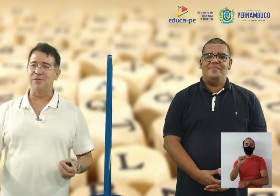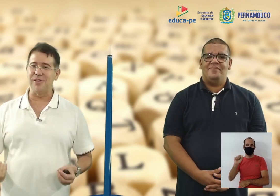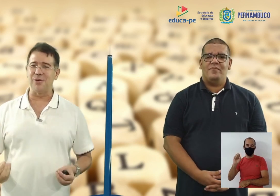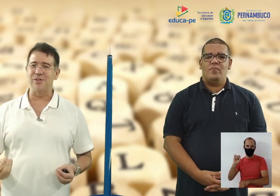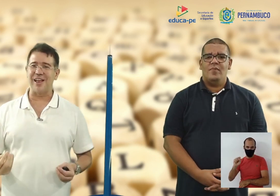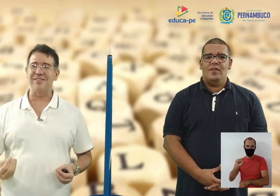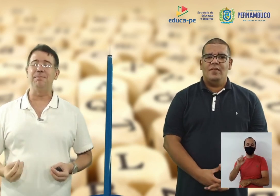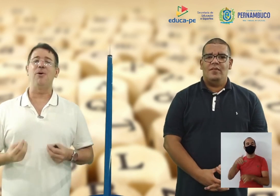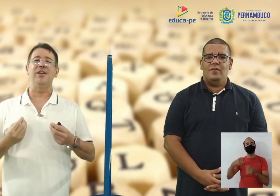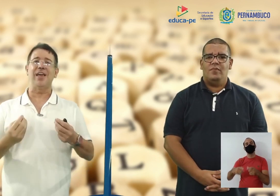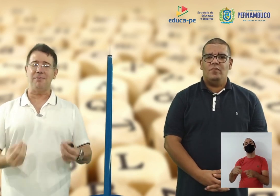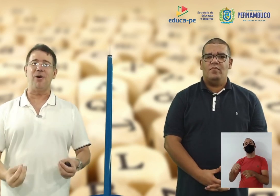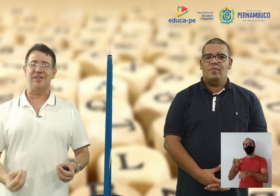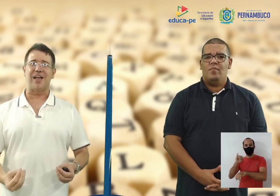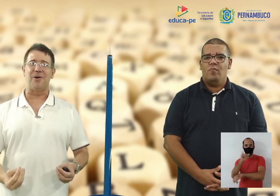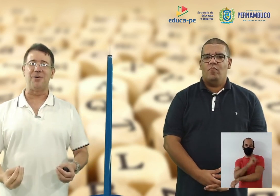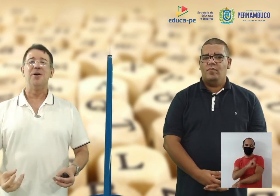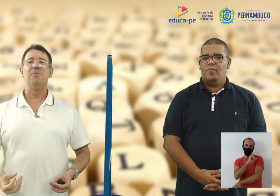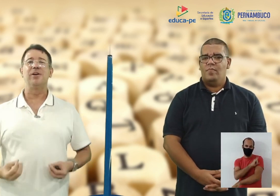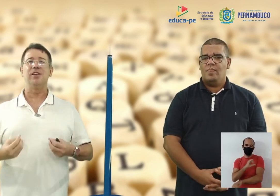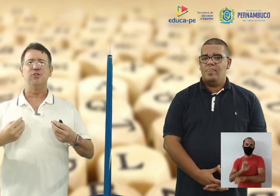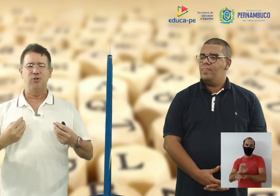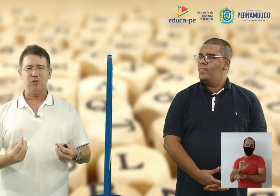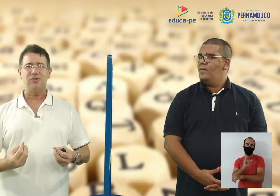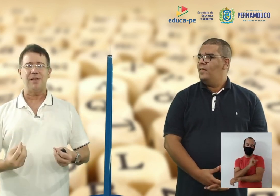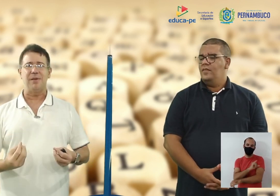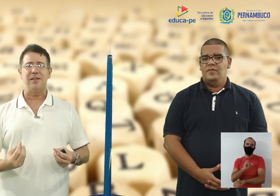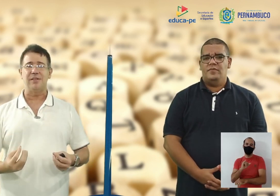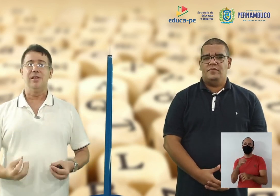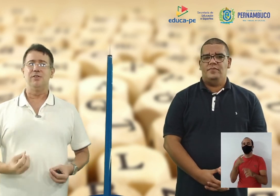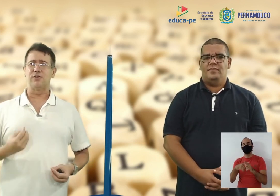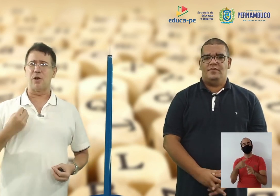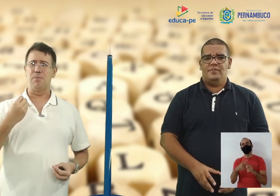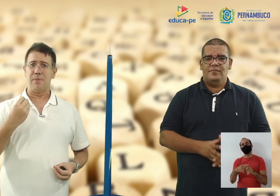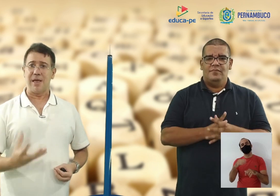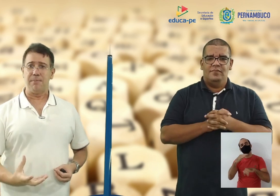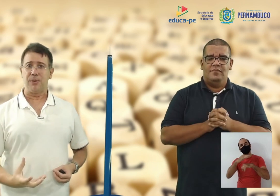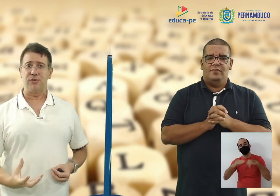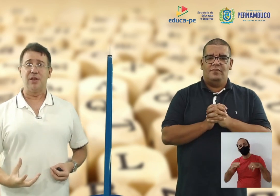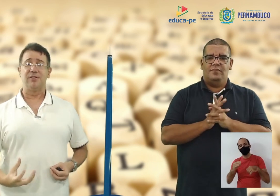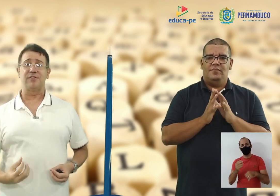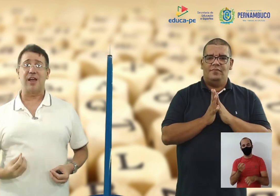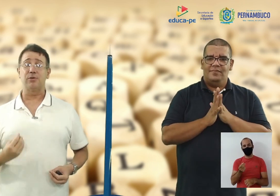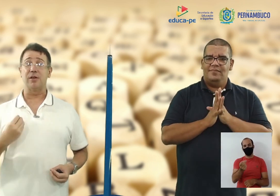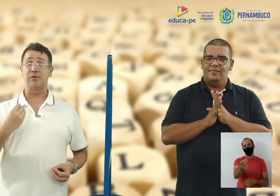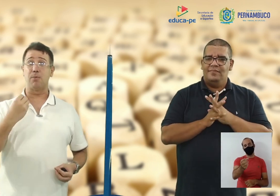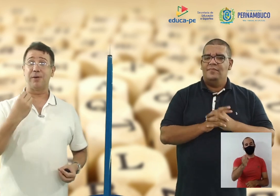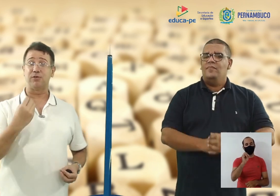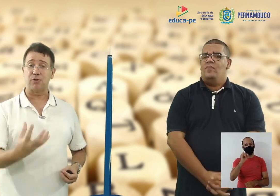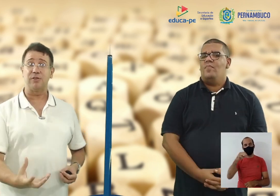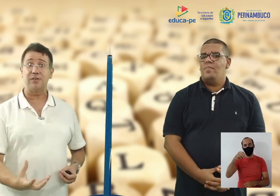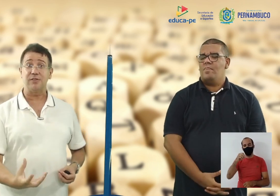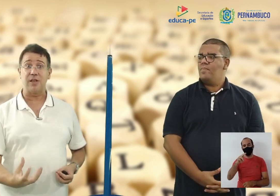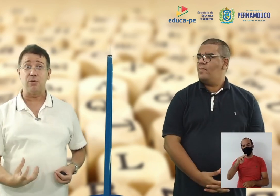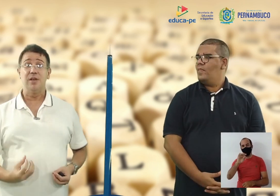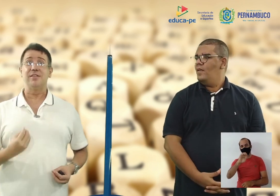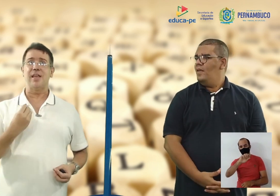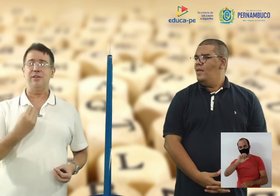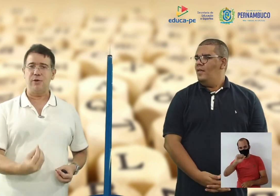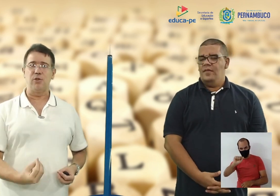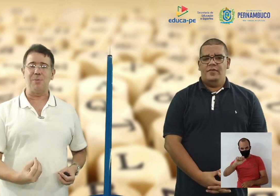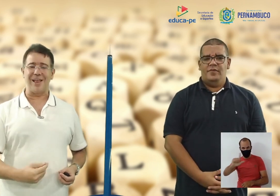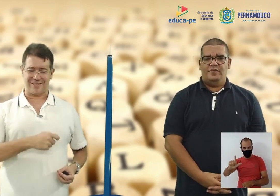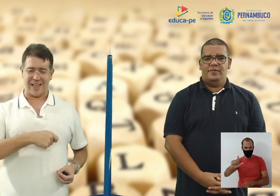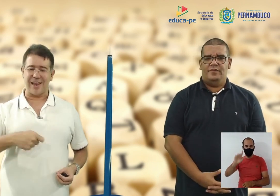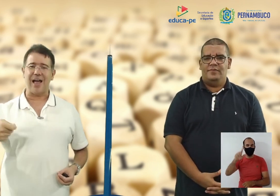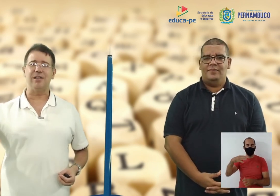justamente vamos encontrar assim, por que imortal? Porque justamente são membros, certo? São pessoas que têm